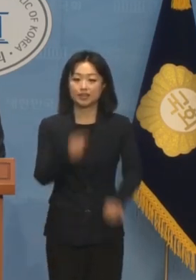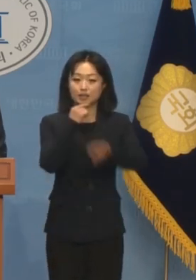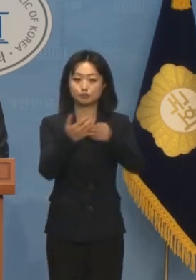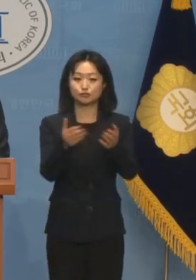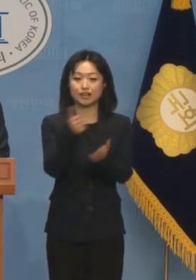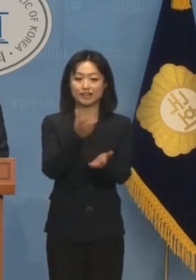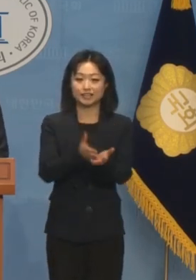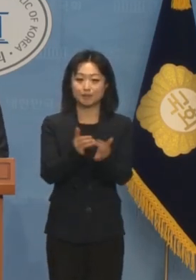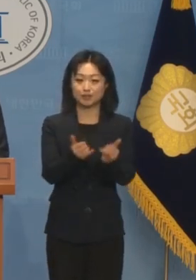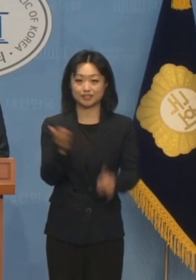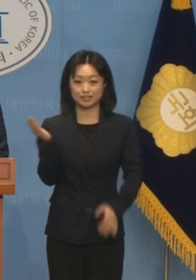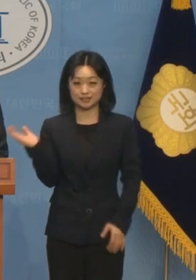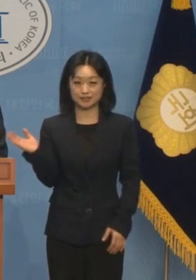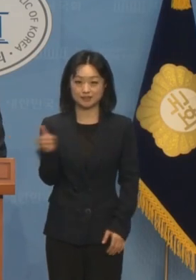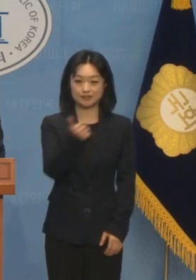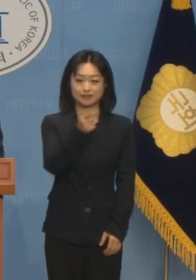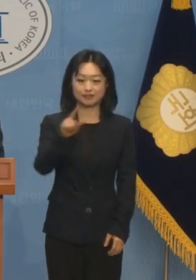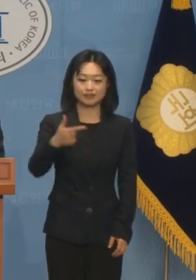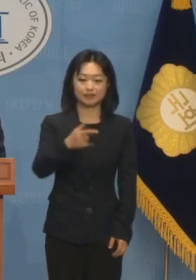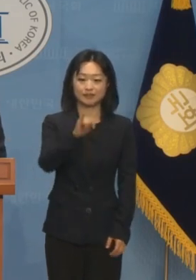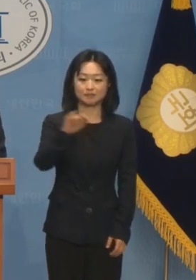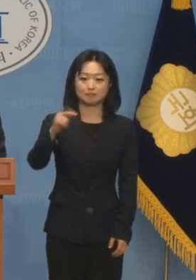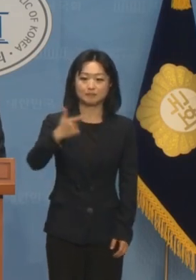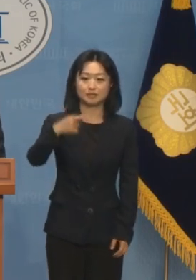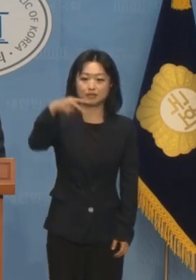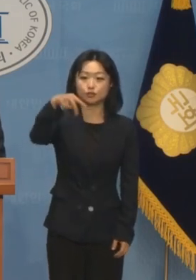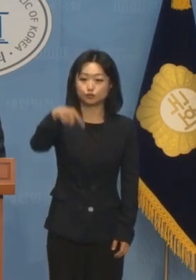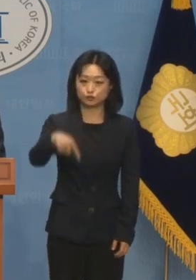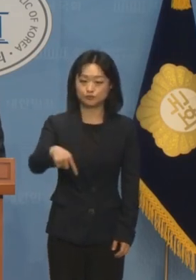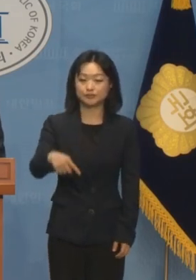더불어민주당 대변인 한민수입니다. 논평을 발표하겠습니다.